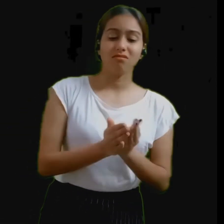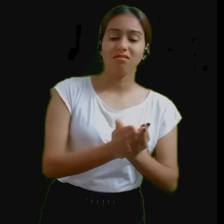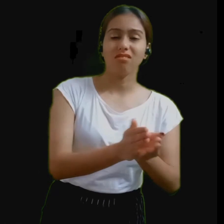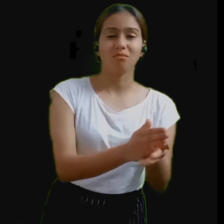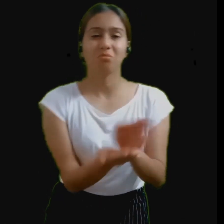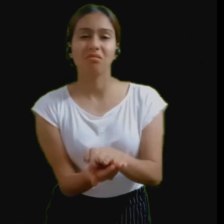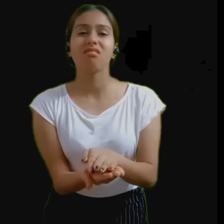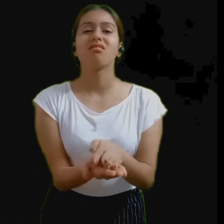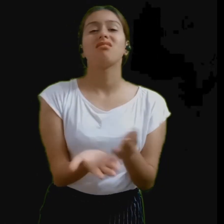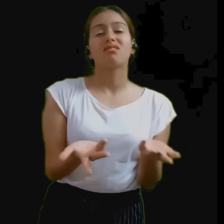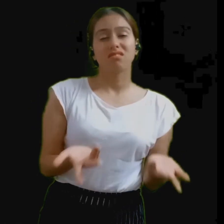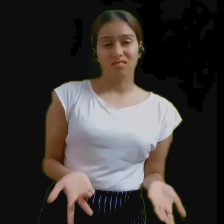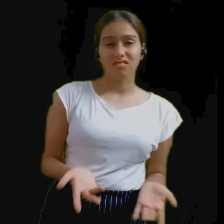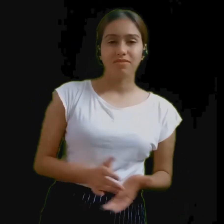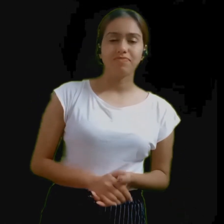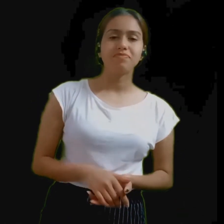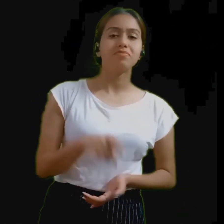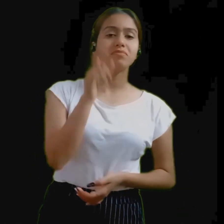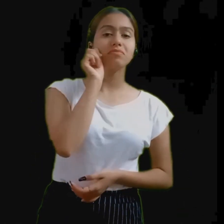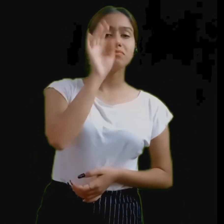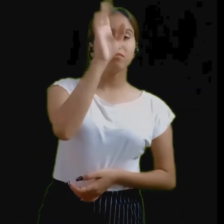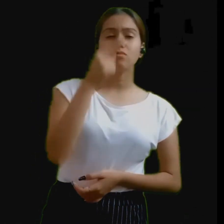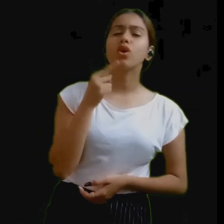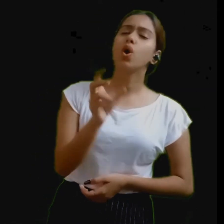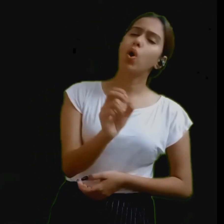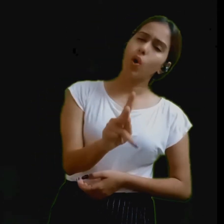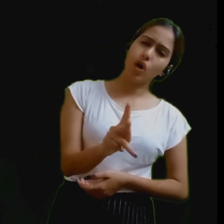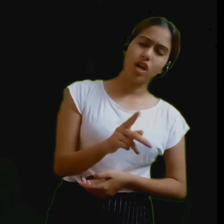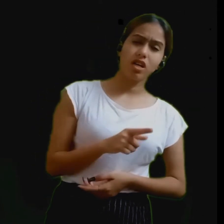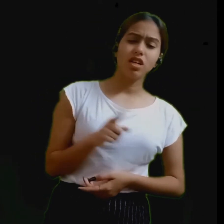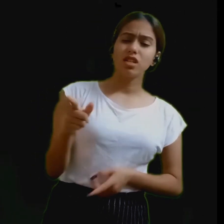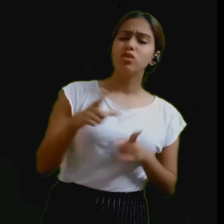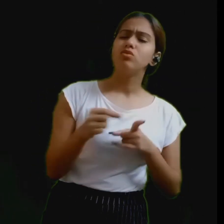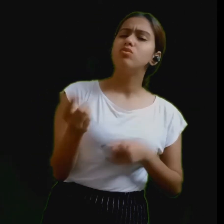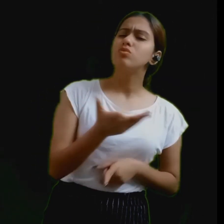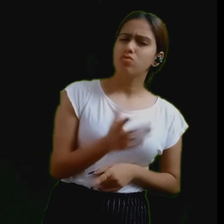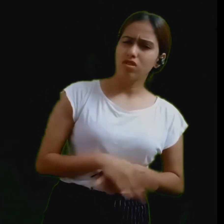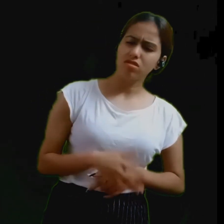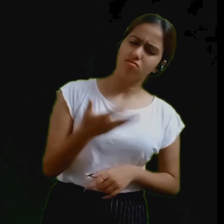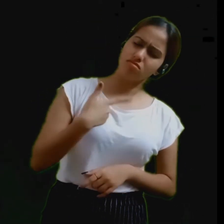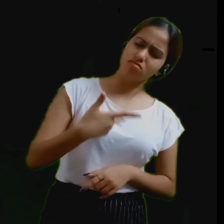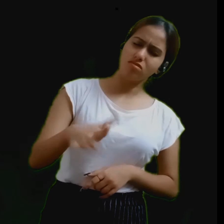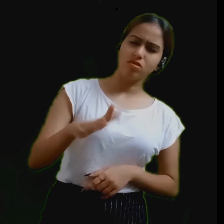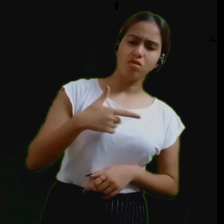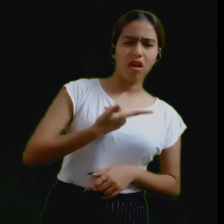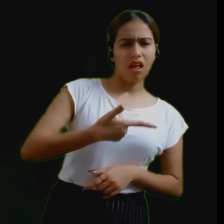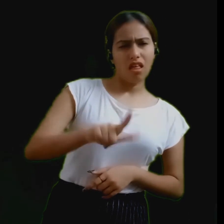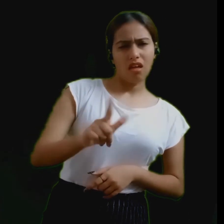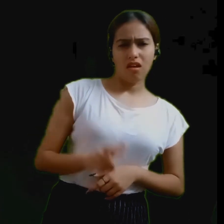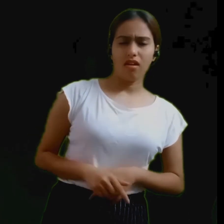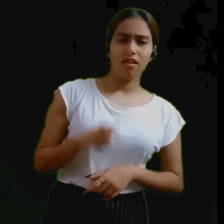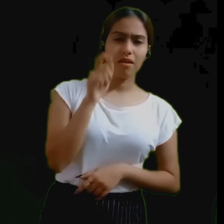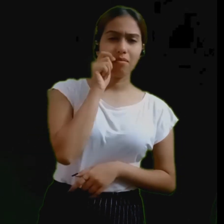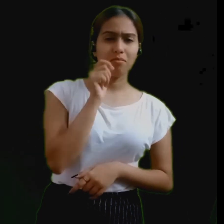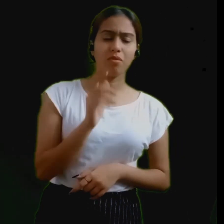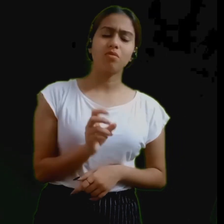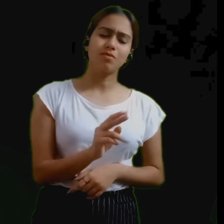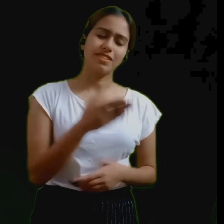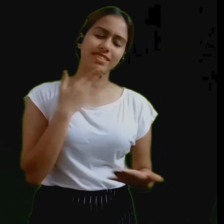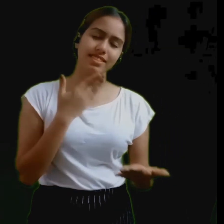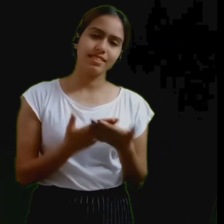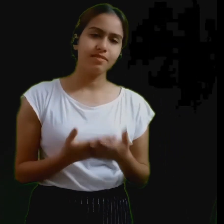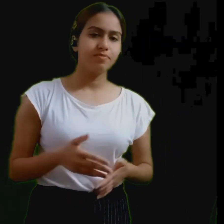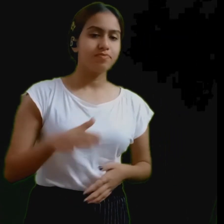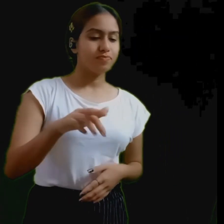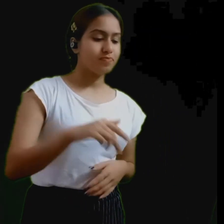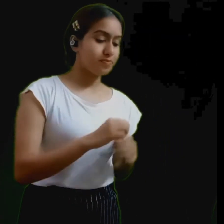है, आप क्या करना चाहते हैं, आपको जो समझ में आ रहा है आप कर लीजिए, मेरी तरफ से आपको इजाजत है। वो दार्शनिक गया अपने पैसेंजर्स के पास में, जो उसके साथी बैठे हुए थे, उनको जाकर के